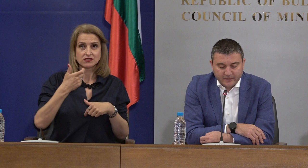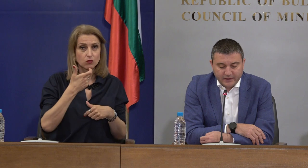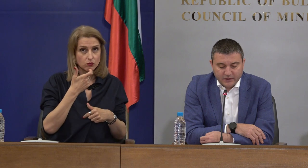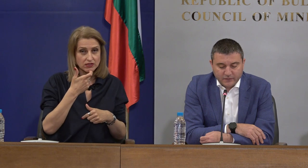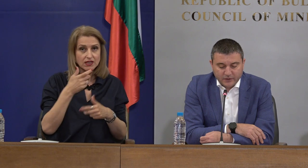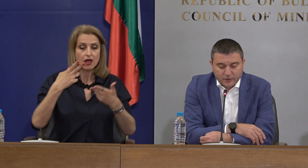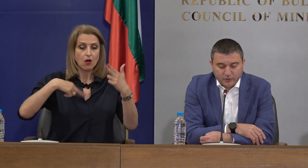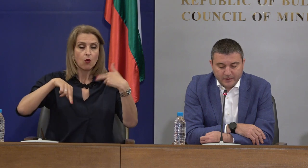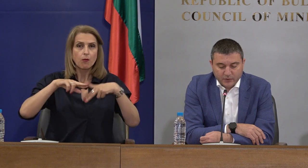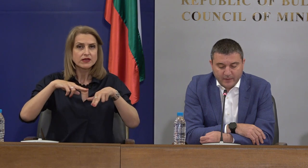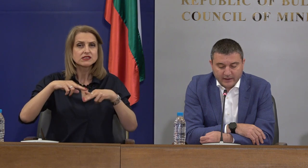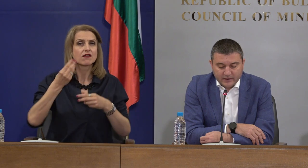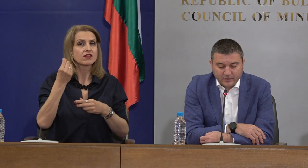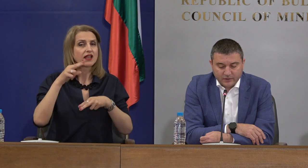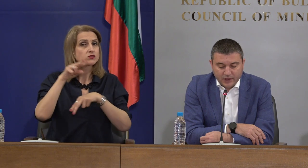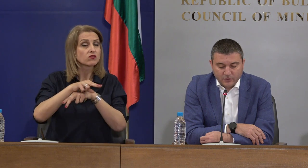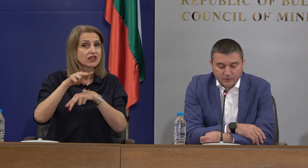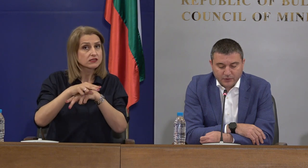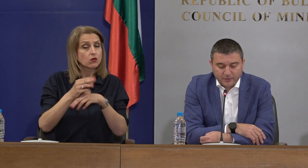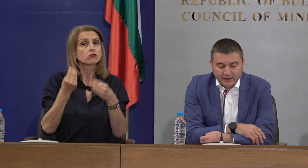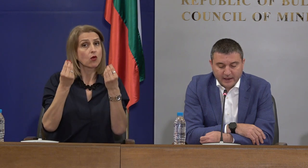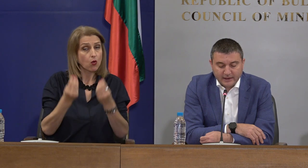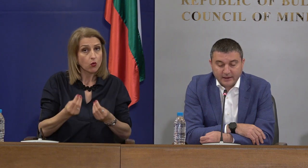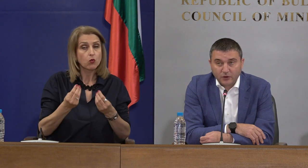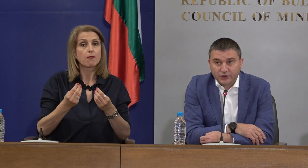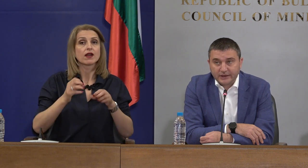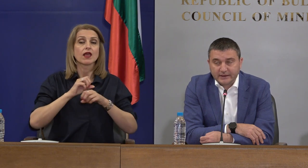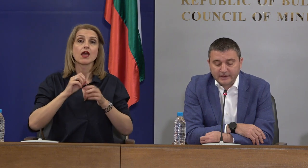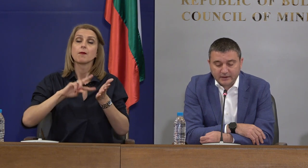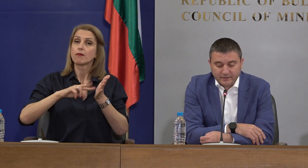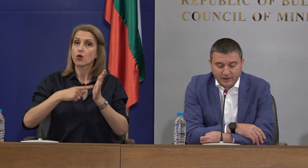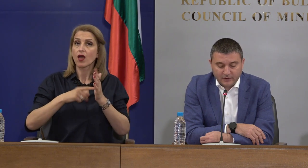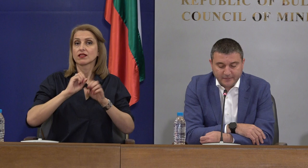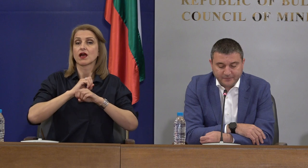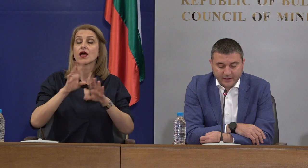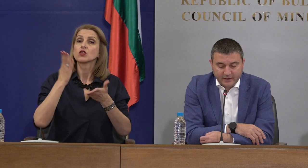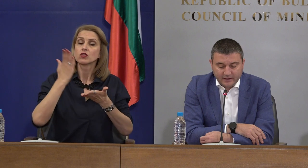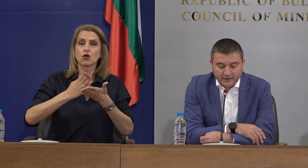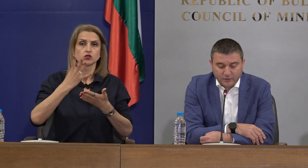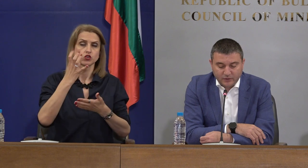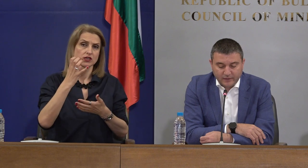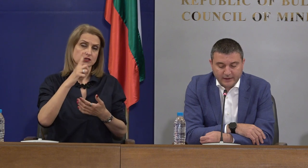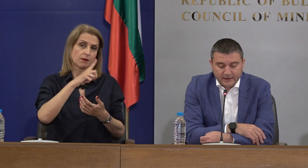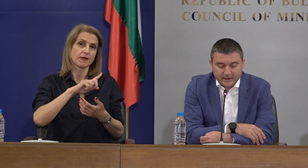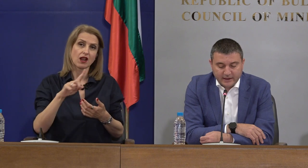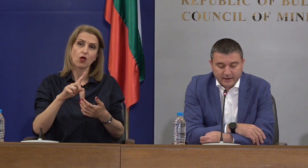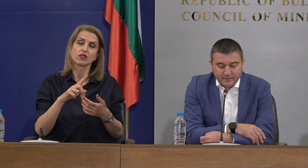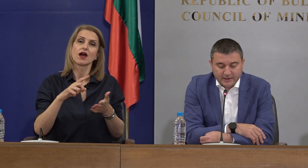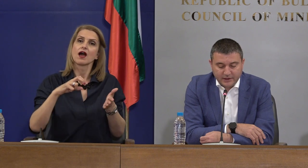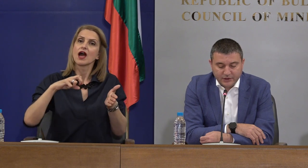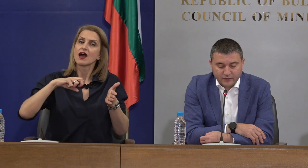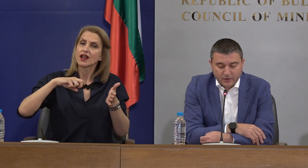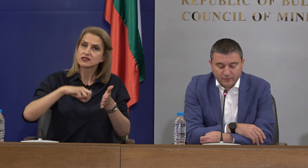за финансов надзор одобри проспект за първоначално публично предлагане на до 40 милиона обикновени